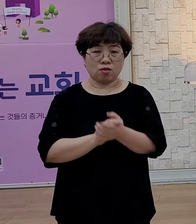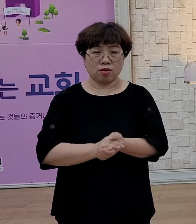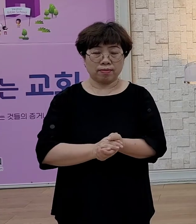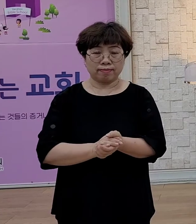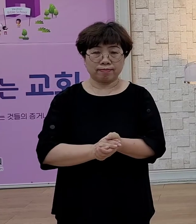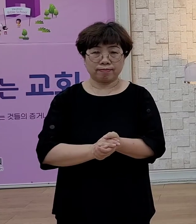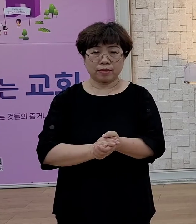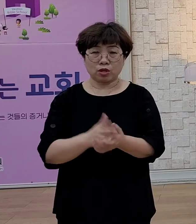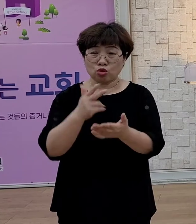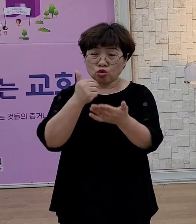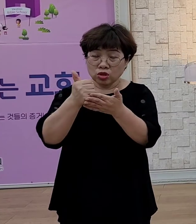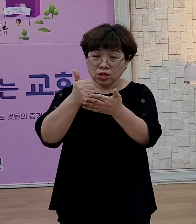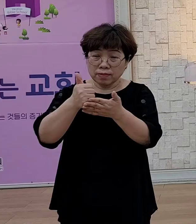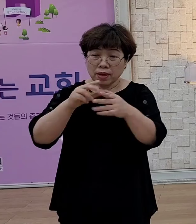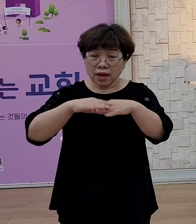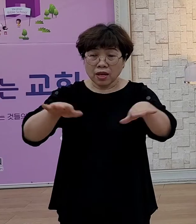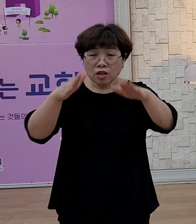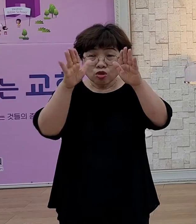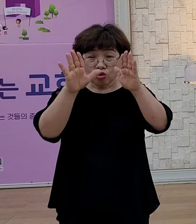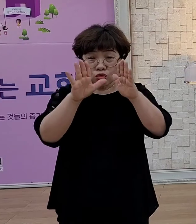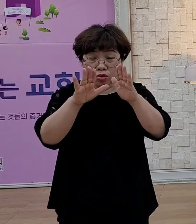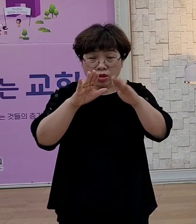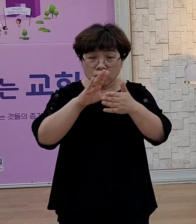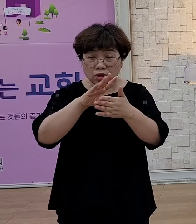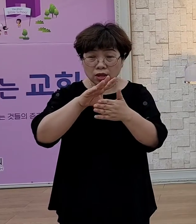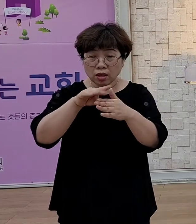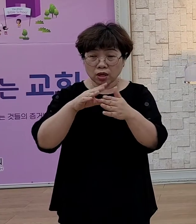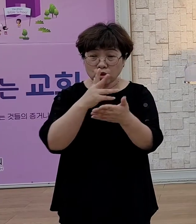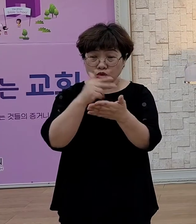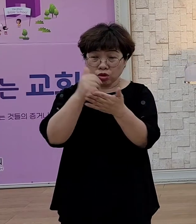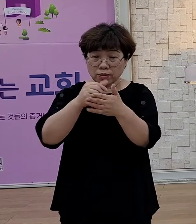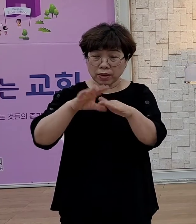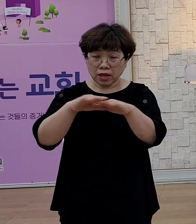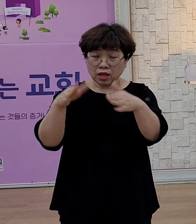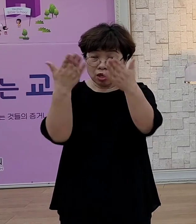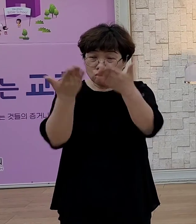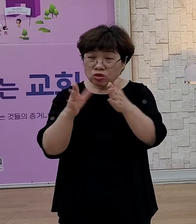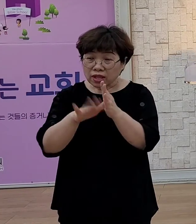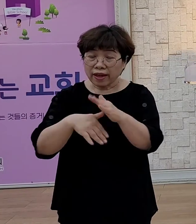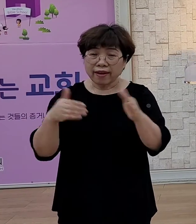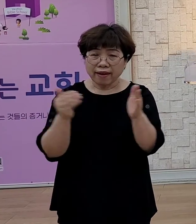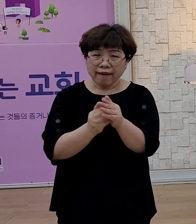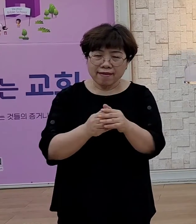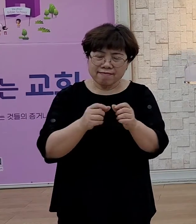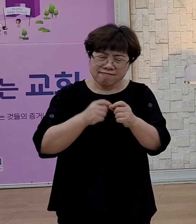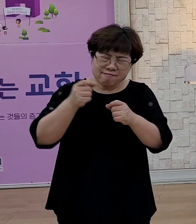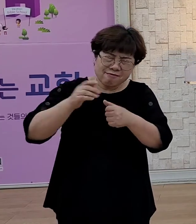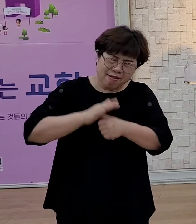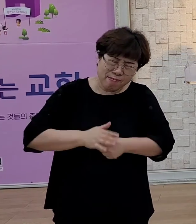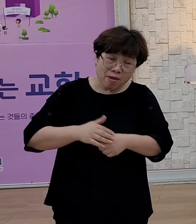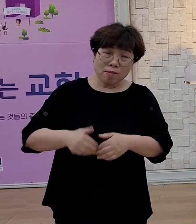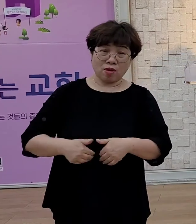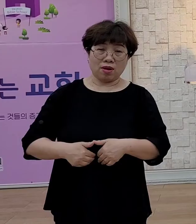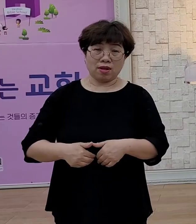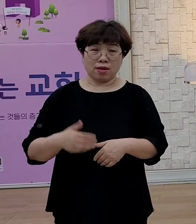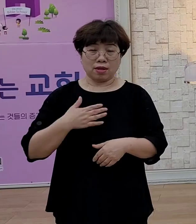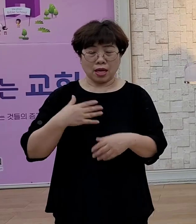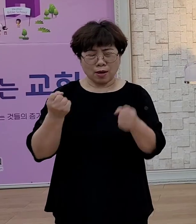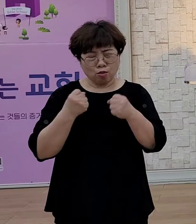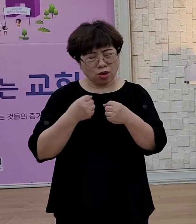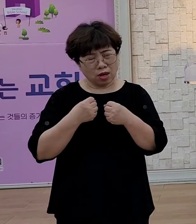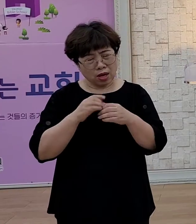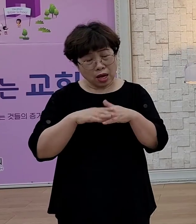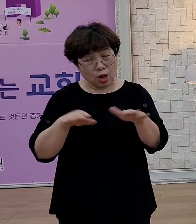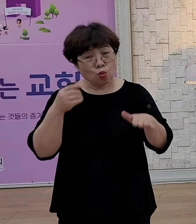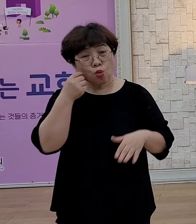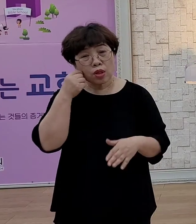길이 참으라. 할렐루야. 그런 가정이 있어요. 참. 내 힘으로 해결할 수 없는